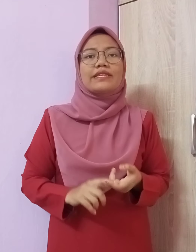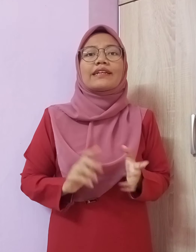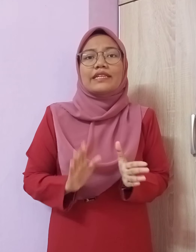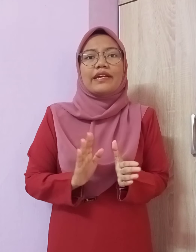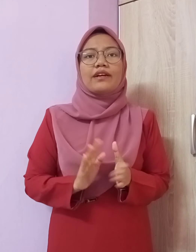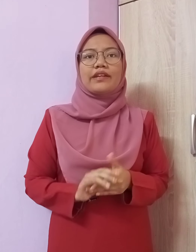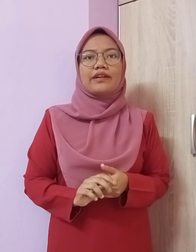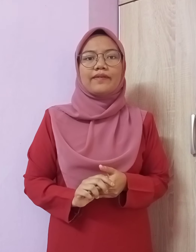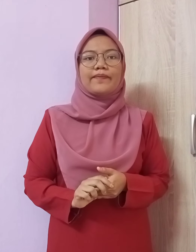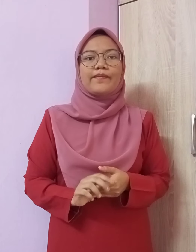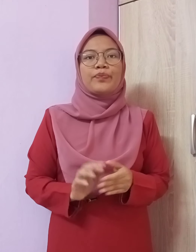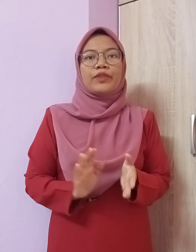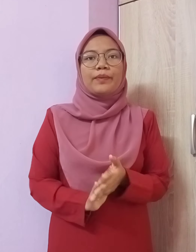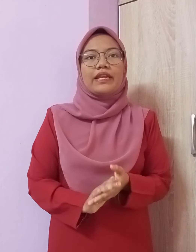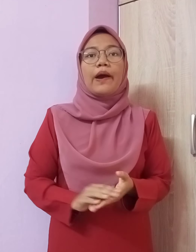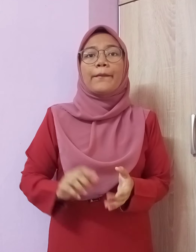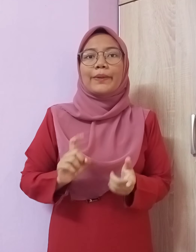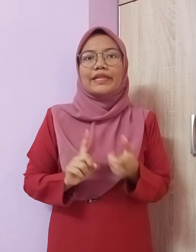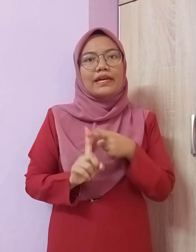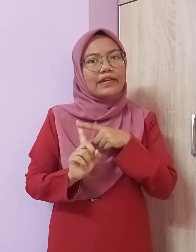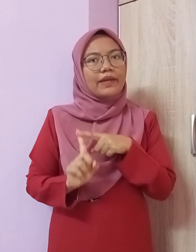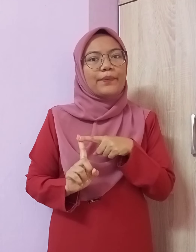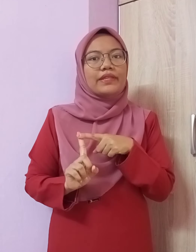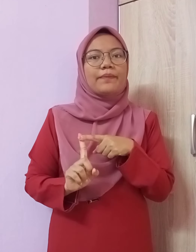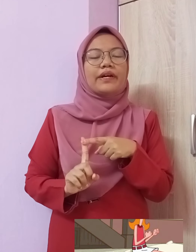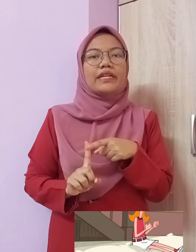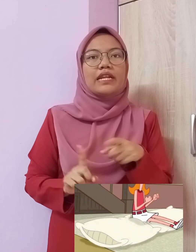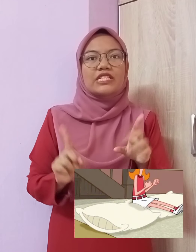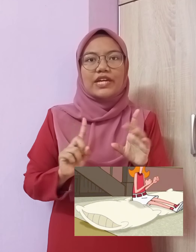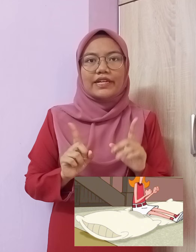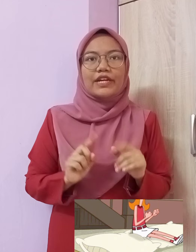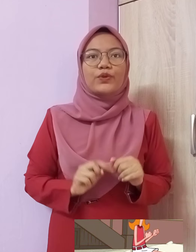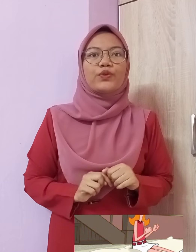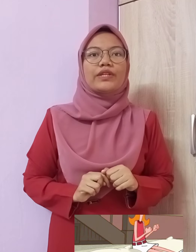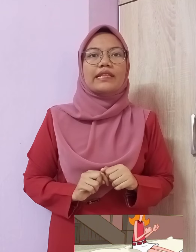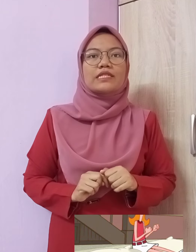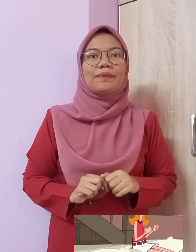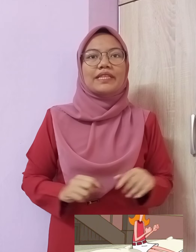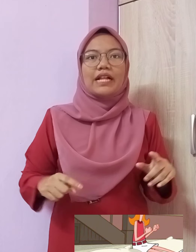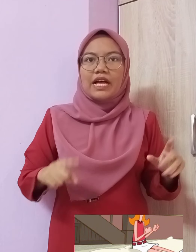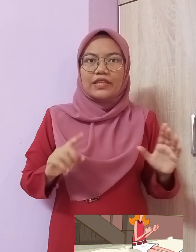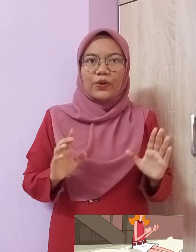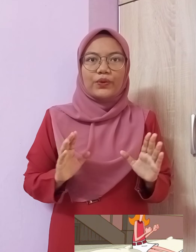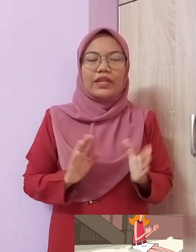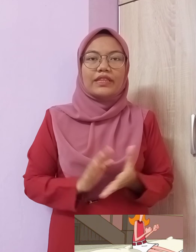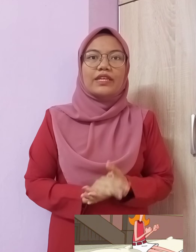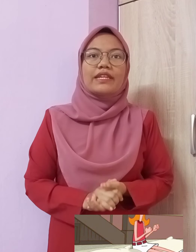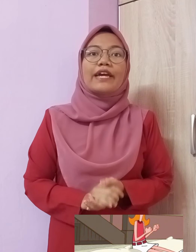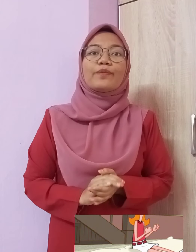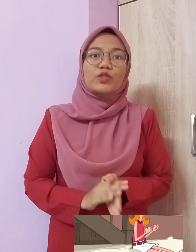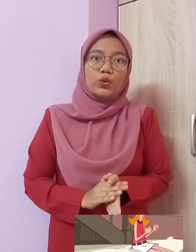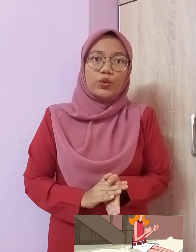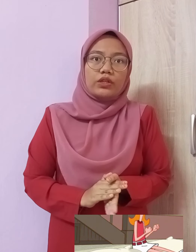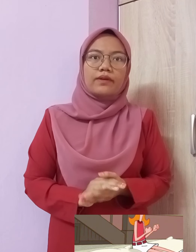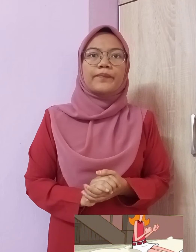yang direka-reka. Baiklah, pantang larang yang pertama adalah jangan duduk di atas bantal, takut nanti naik bisul.